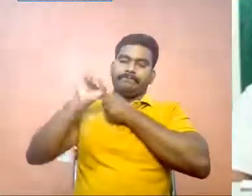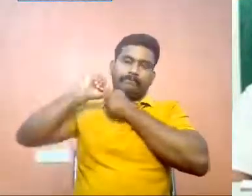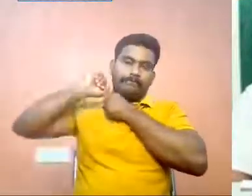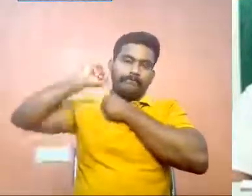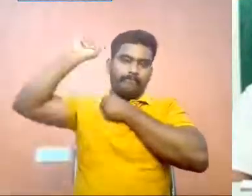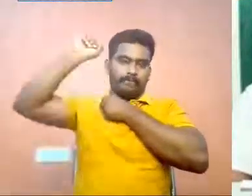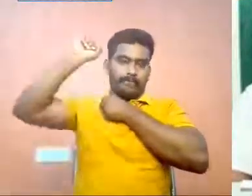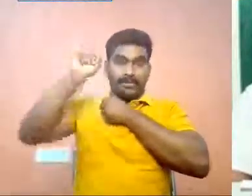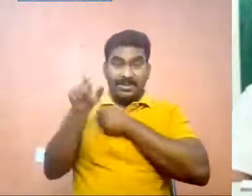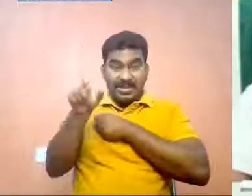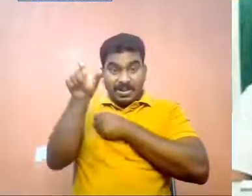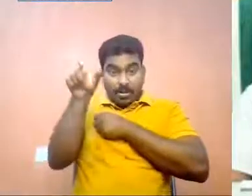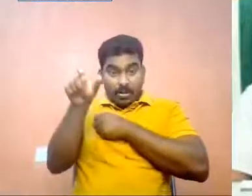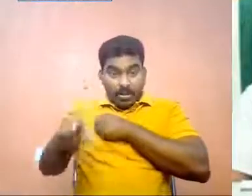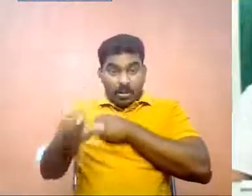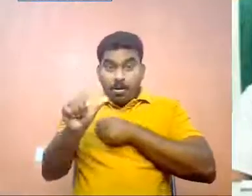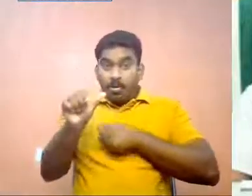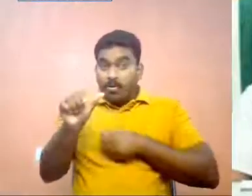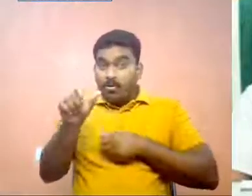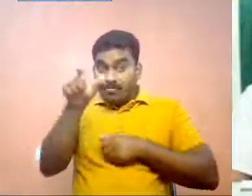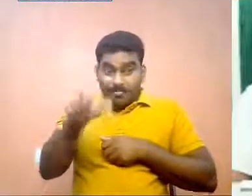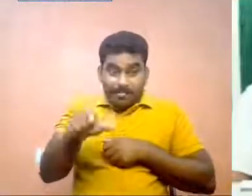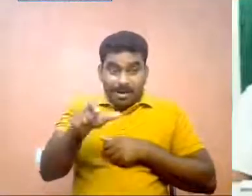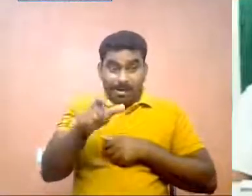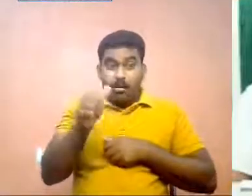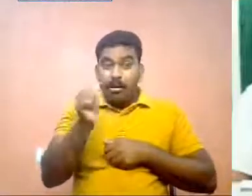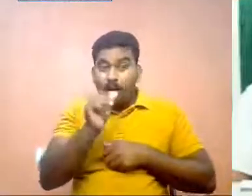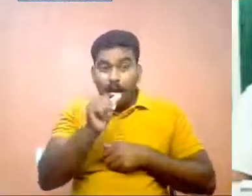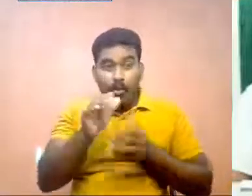മദ്യം ലഭിക്കാതെ വരുന്ന സാഹചര്യത്തിൽ